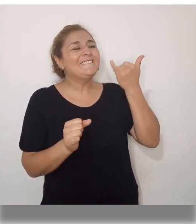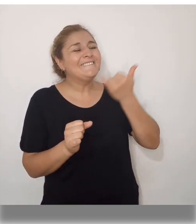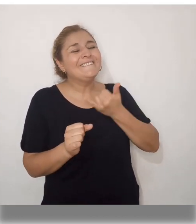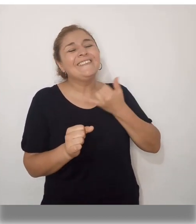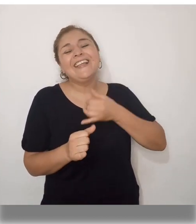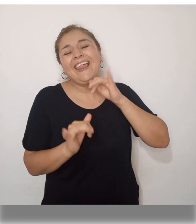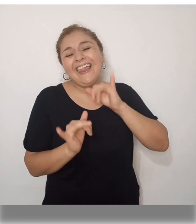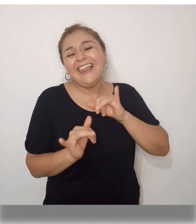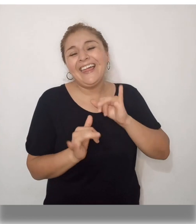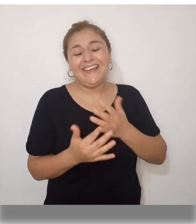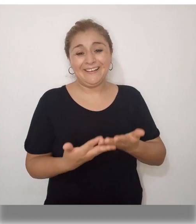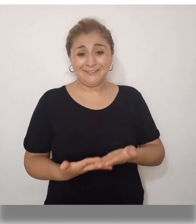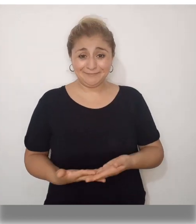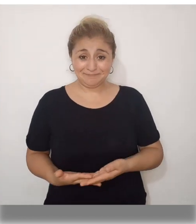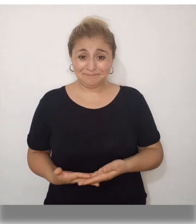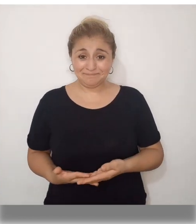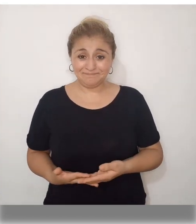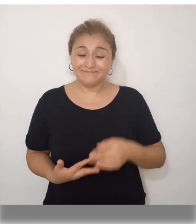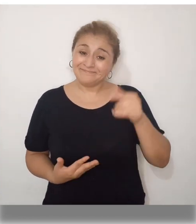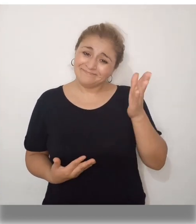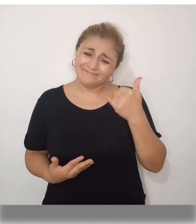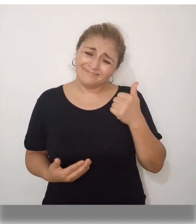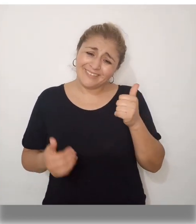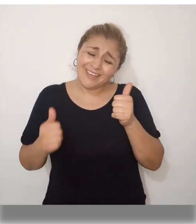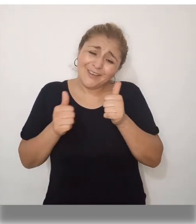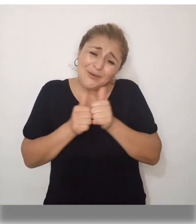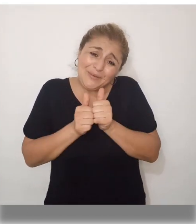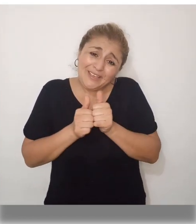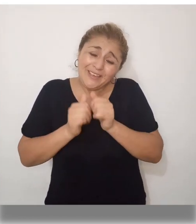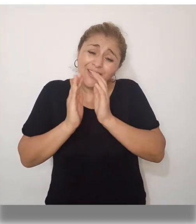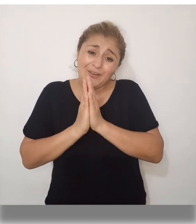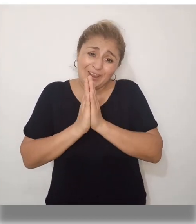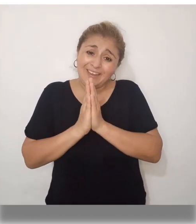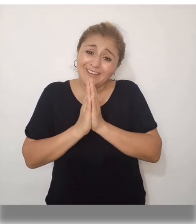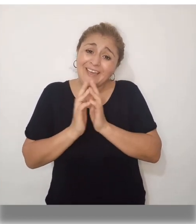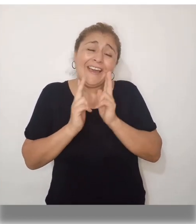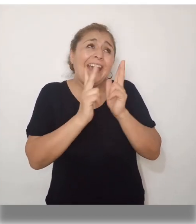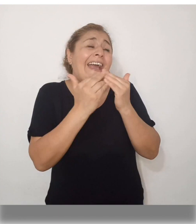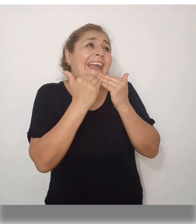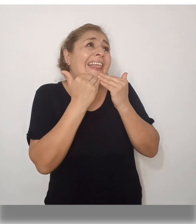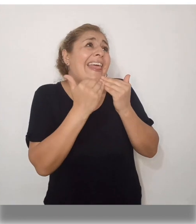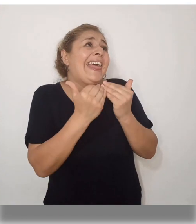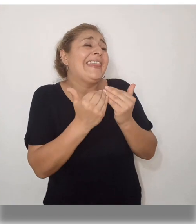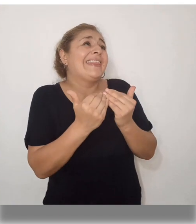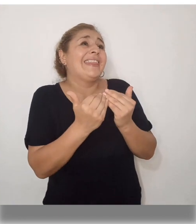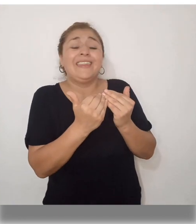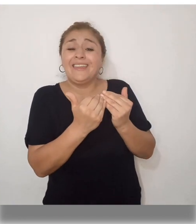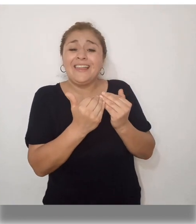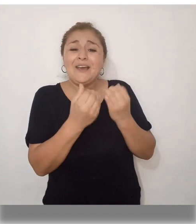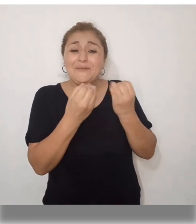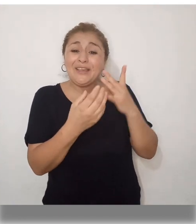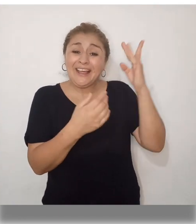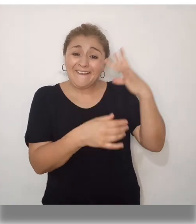Acompáñame a hacer una oración y darle gracias a Dios por haber